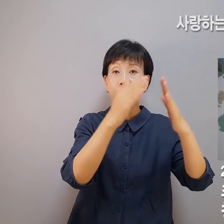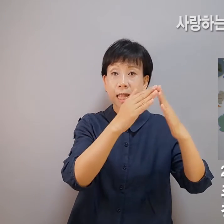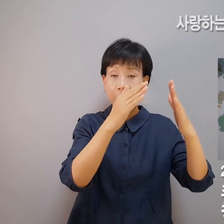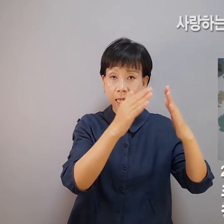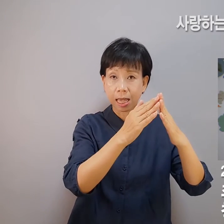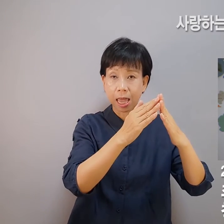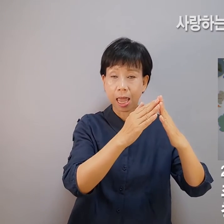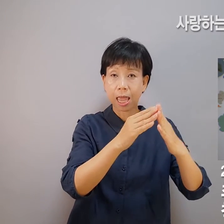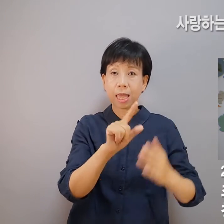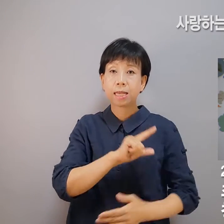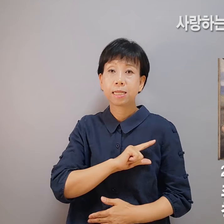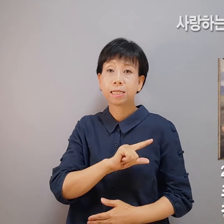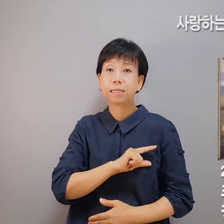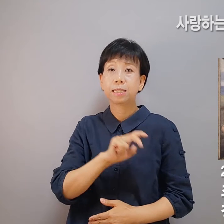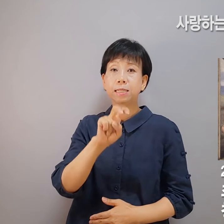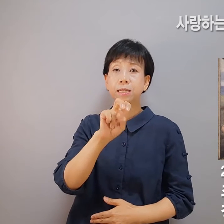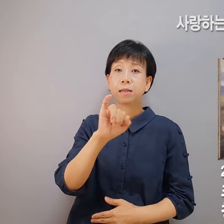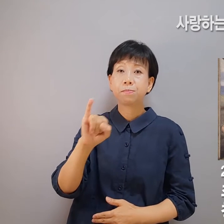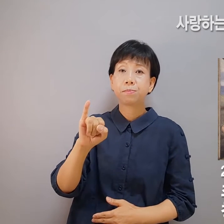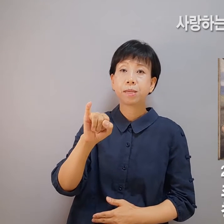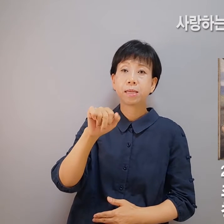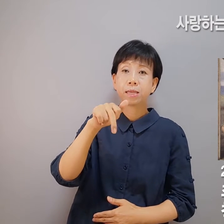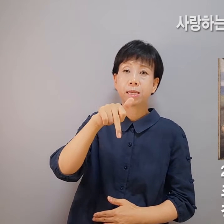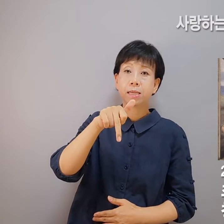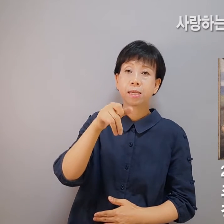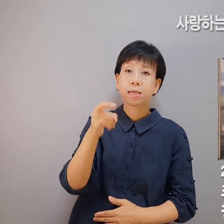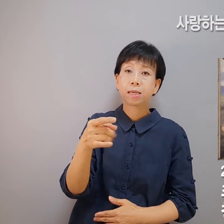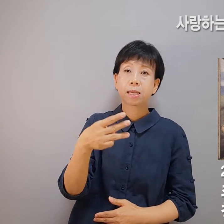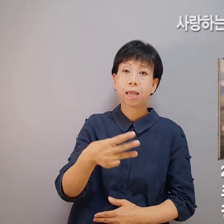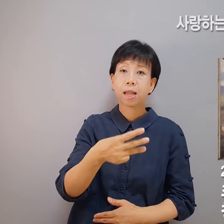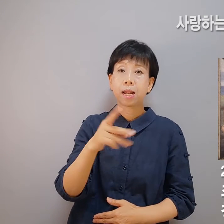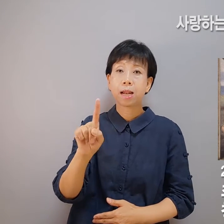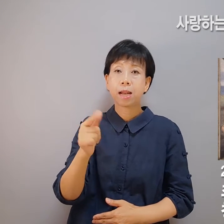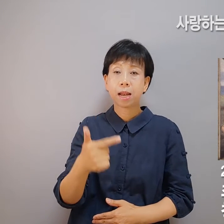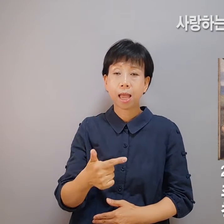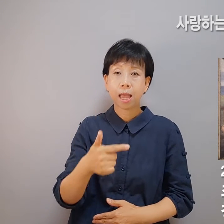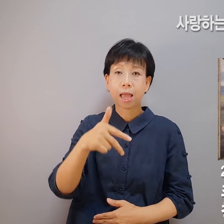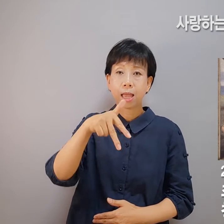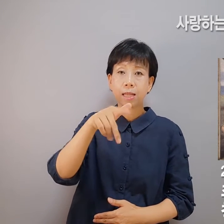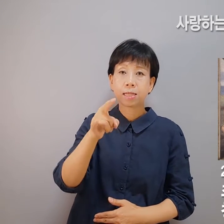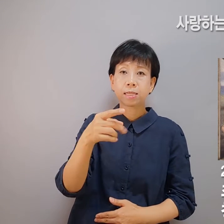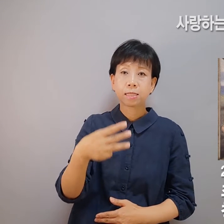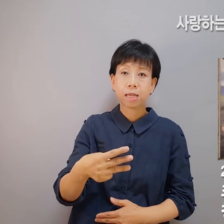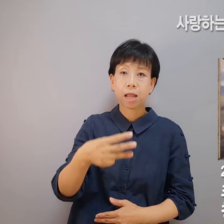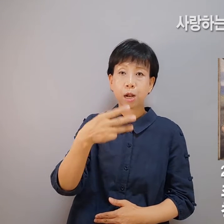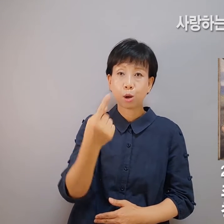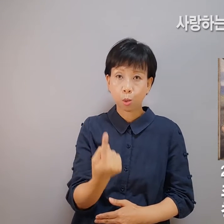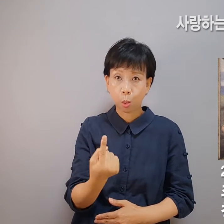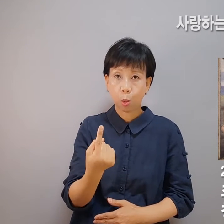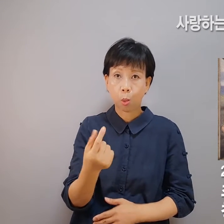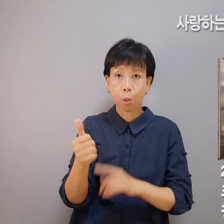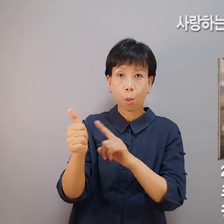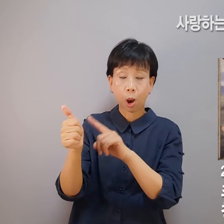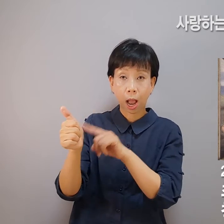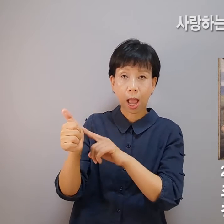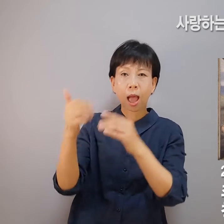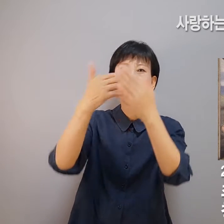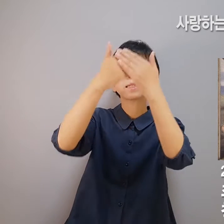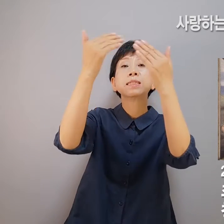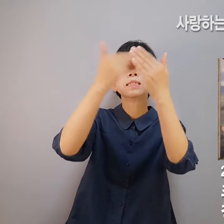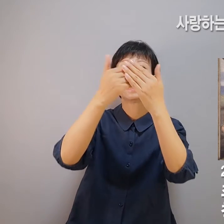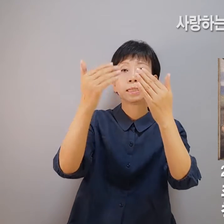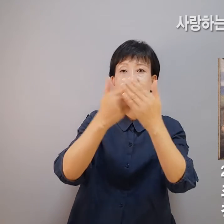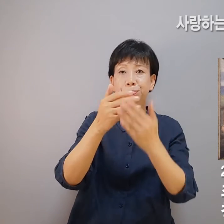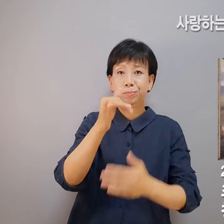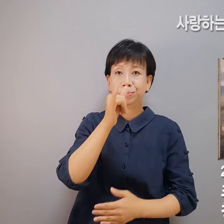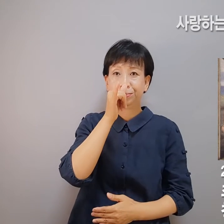천장에 그리는 거죠. 천장화가 있습니다. 미켈란젤로가 4년 동안이나 조립식